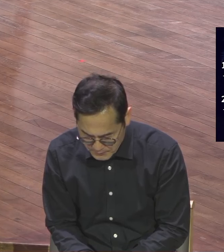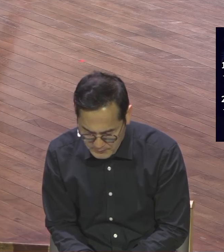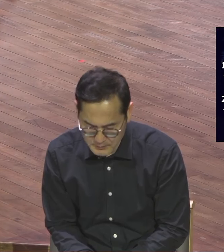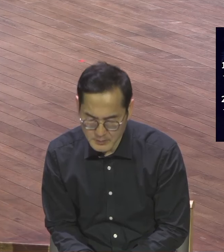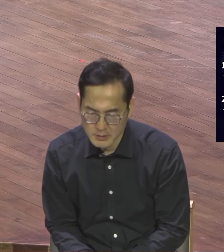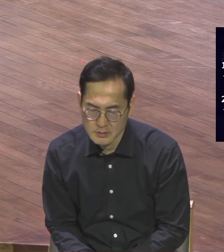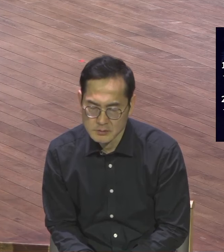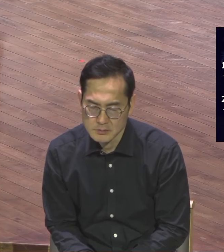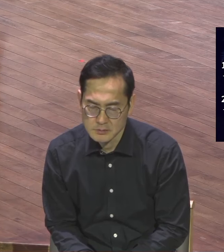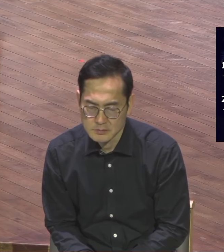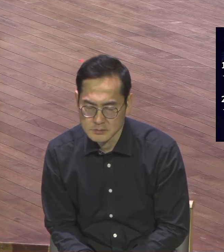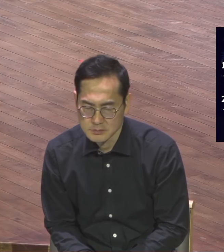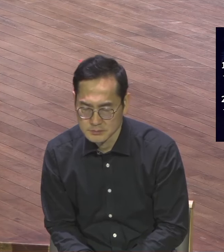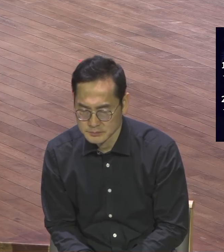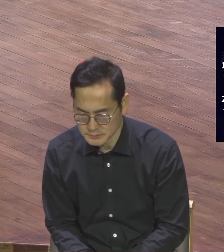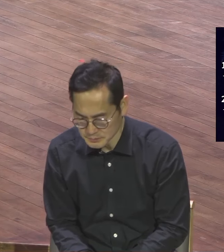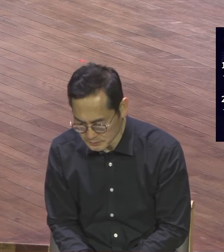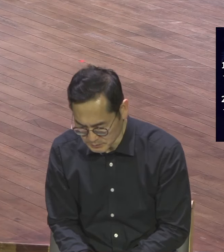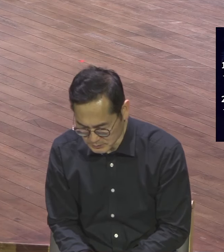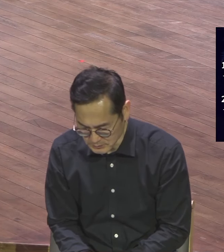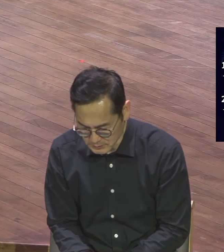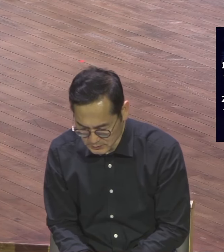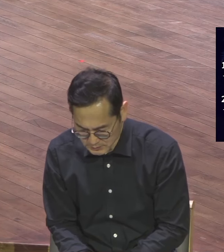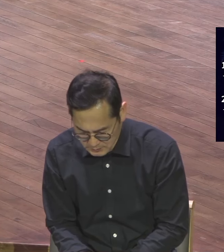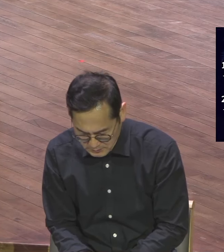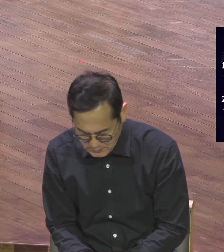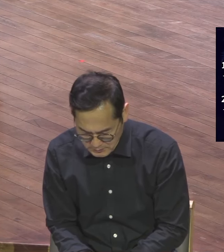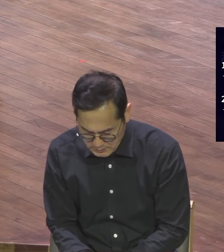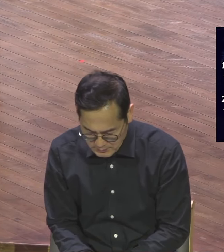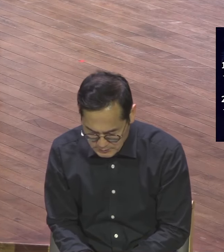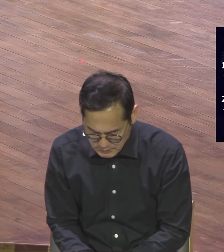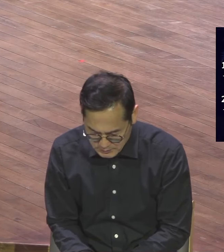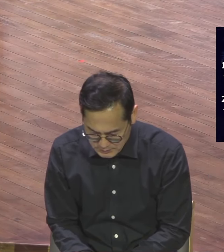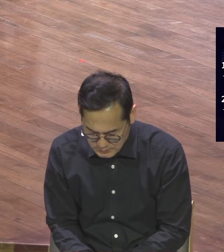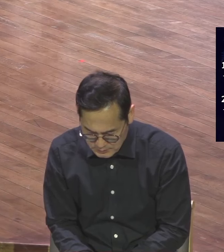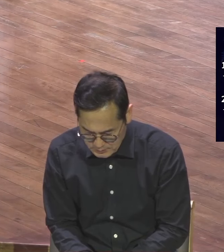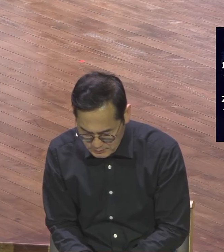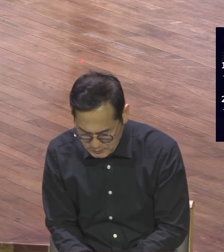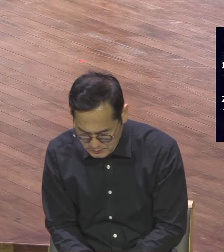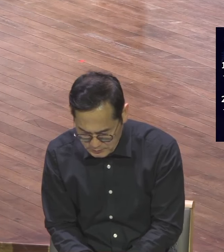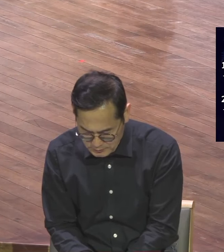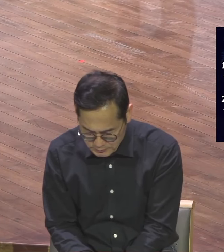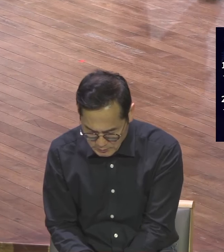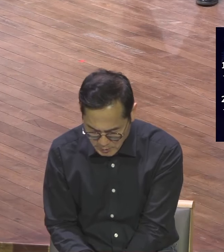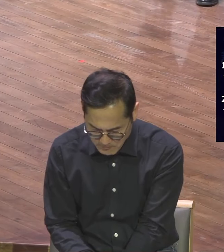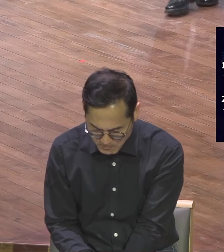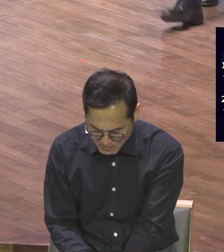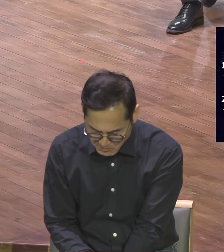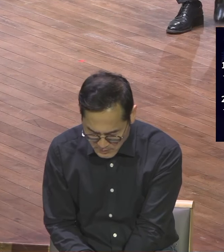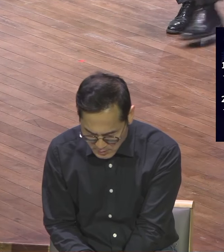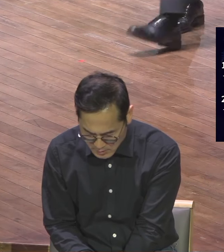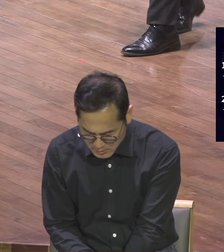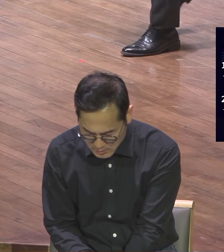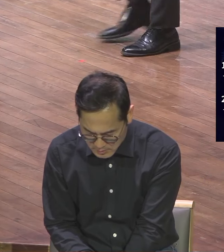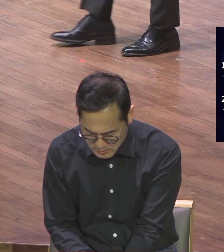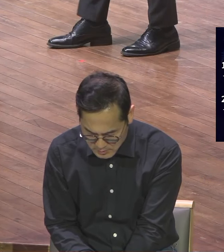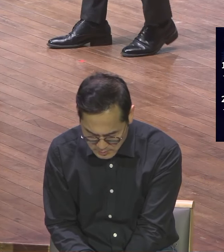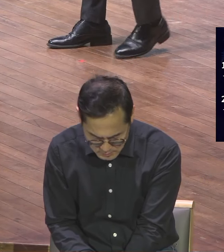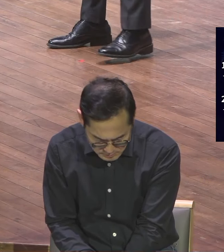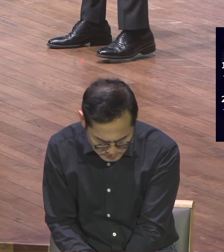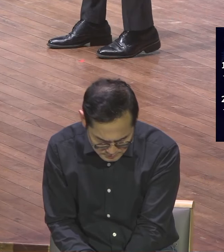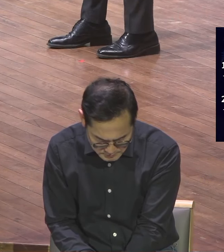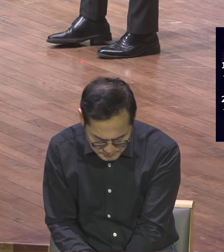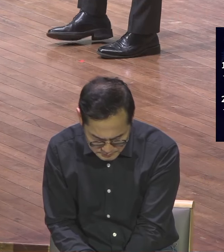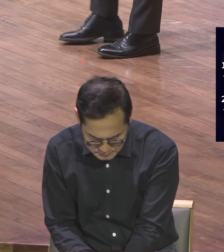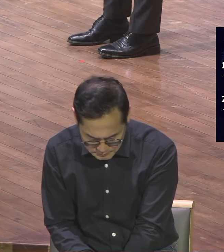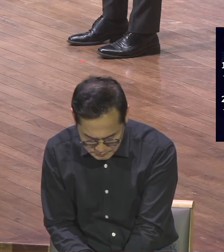양떼를 부지런히 삼여보게 하시고 모든 사람들과 아름답게 동대리며 언제 씨르며 피스메